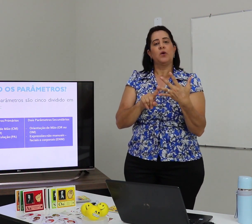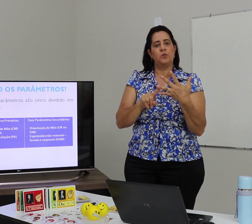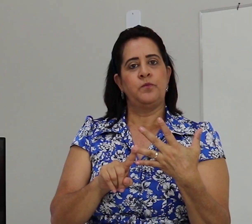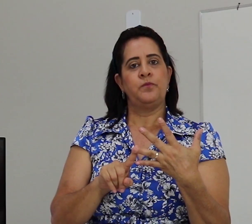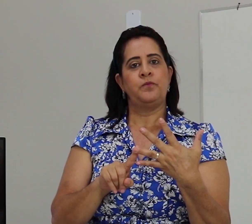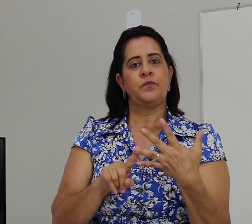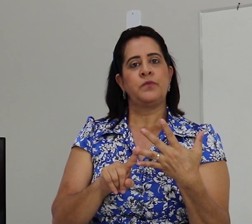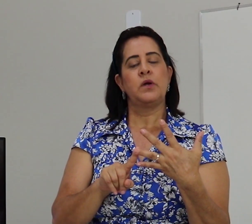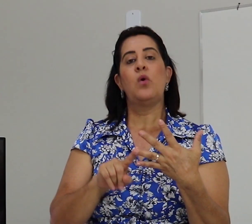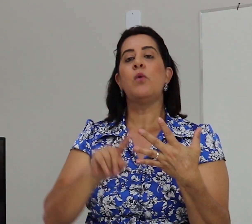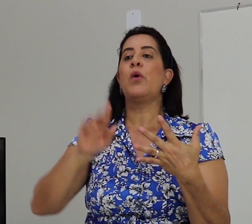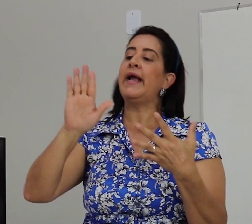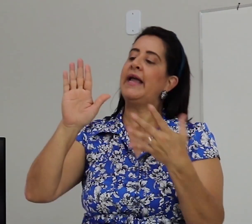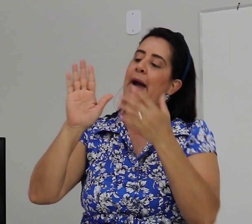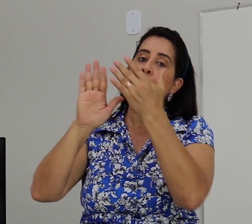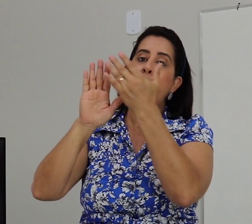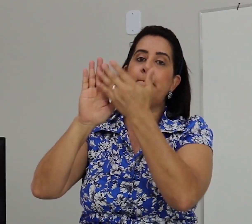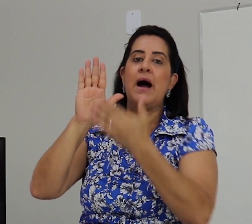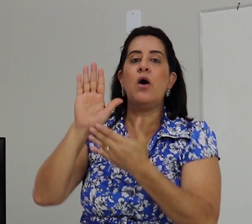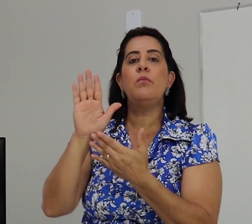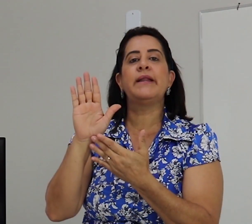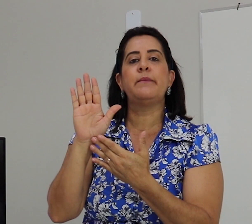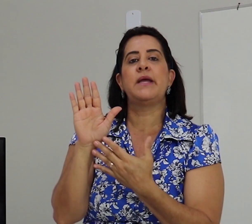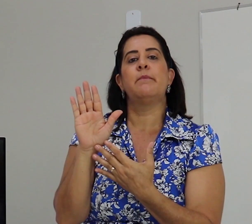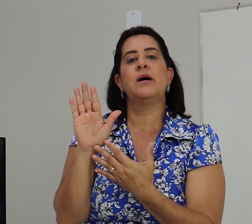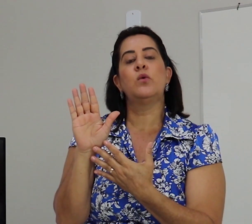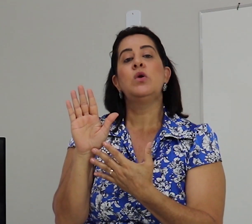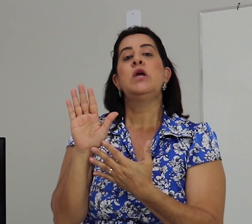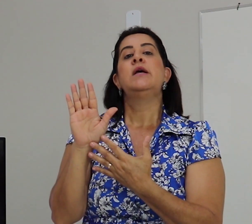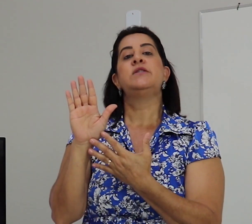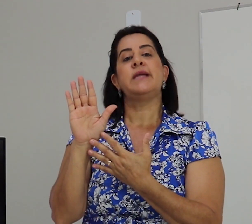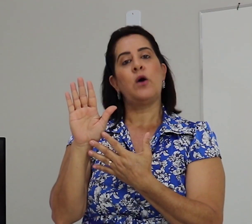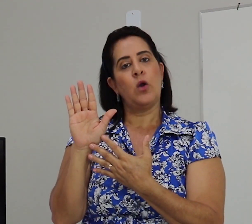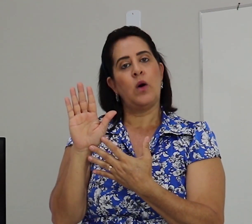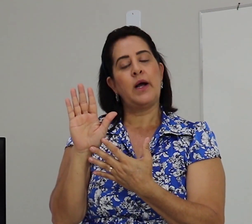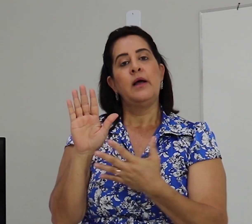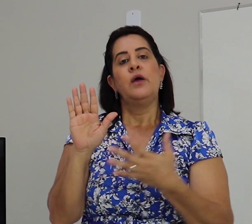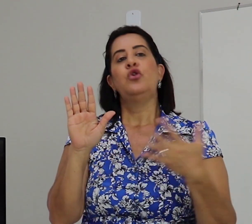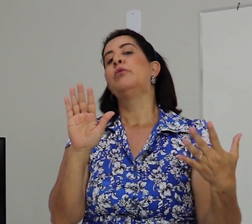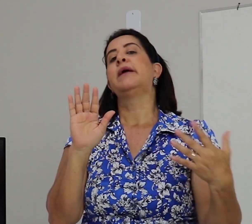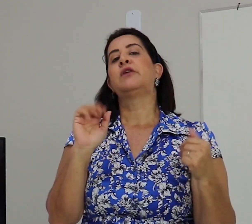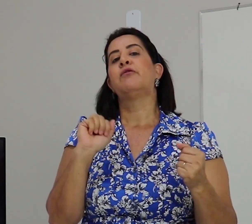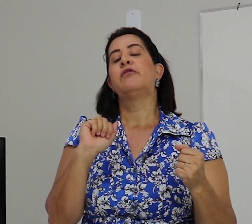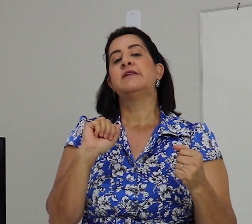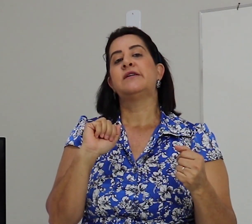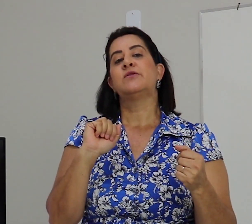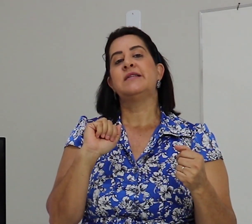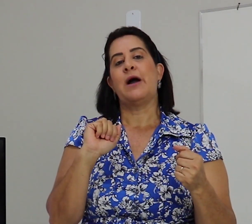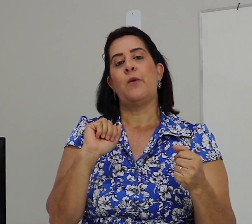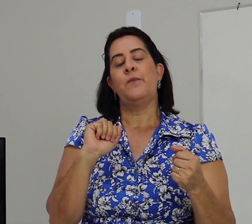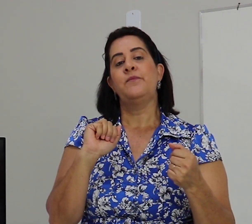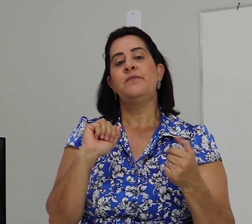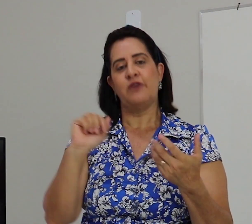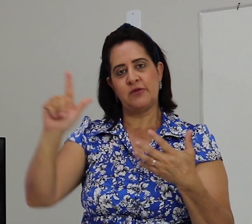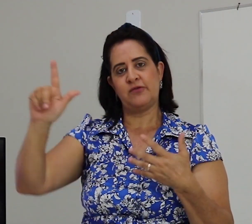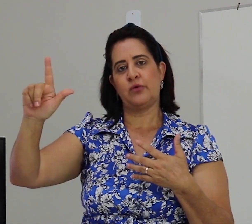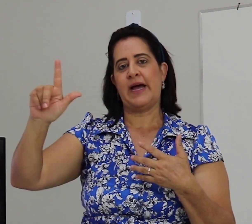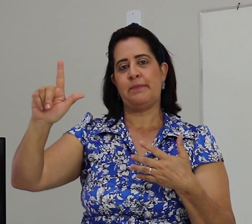mão. Como é que a palma da minha mão se coloca no momento que eu vou fazer o sinal. Vamos voltar para a